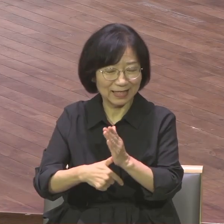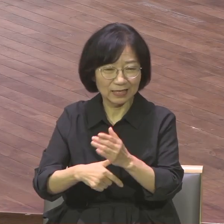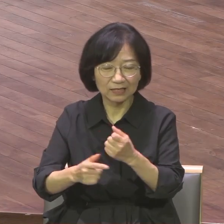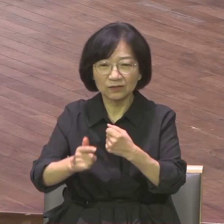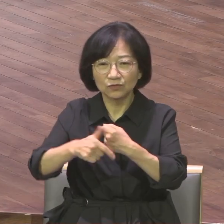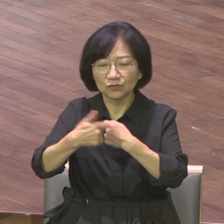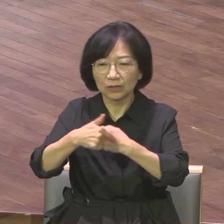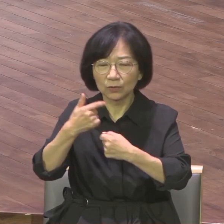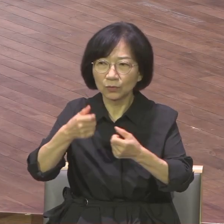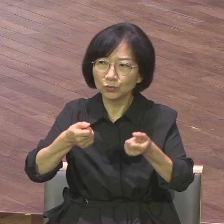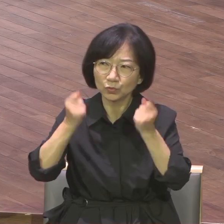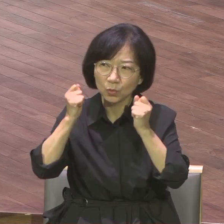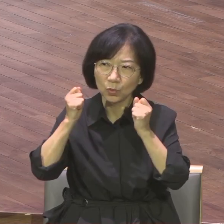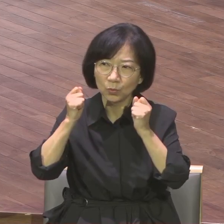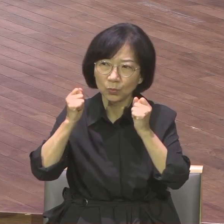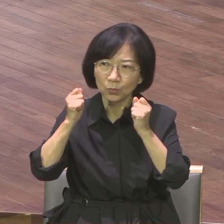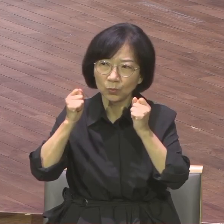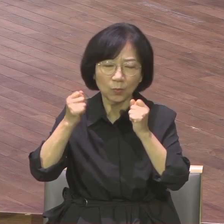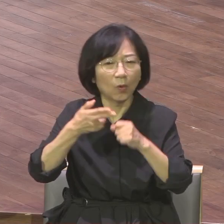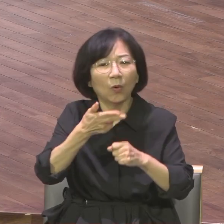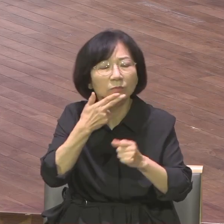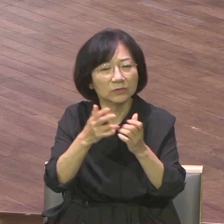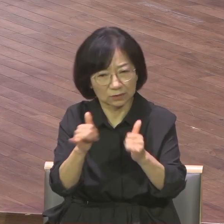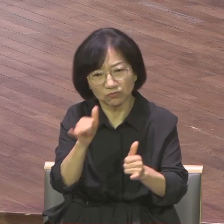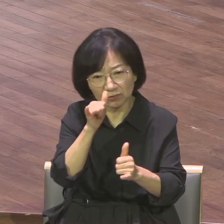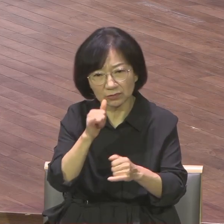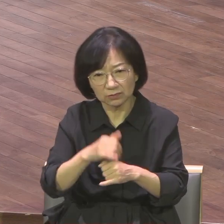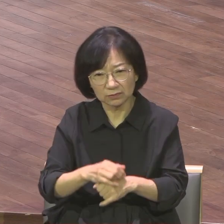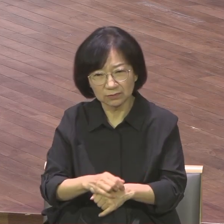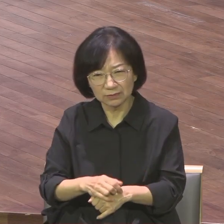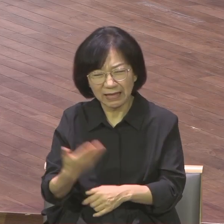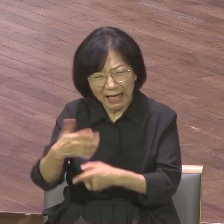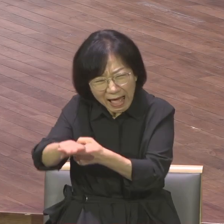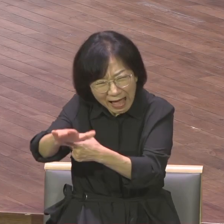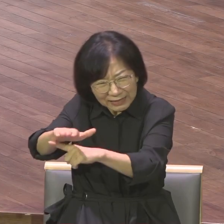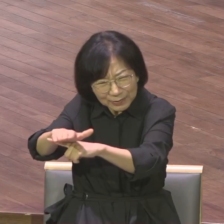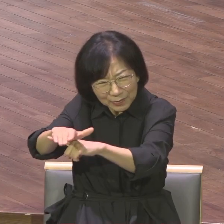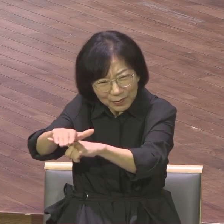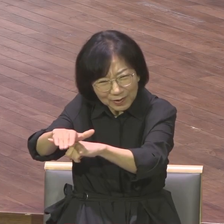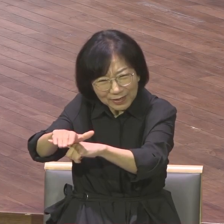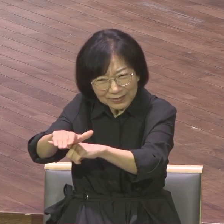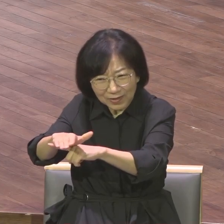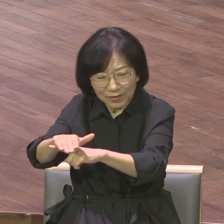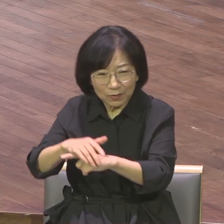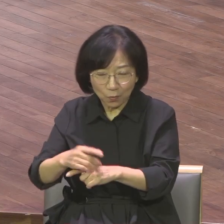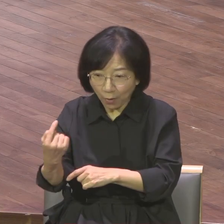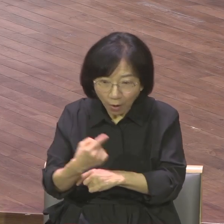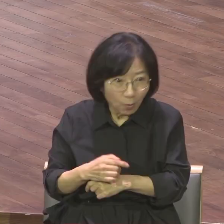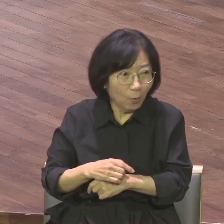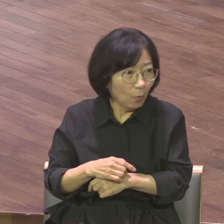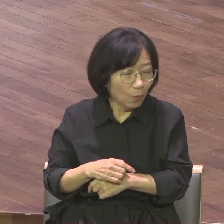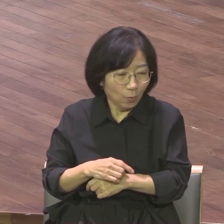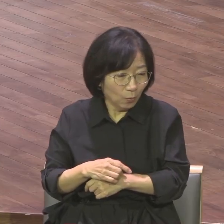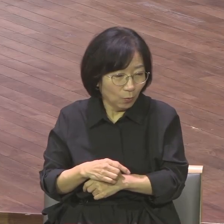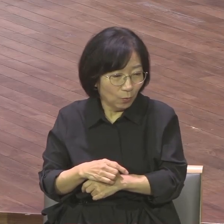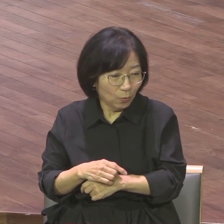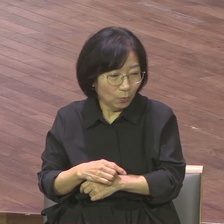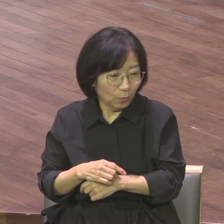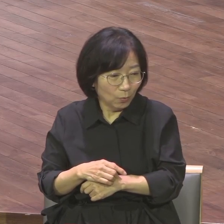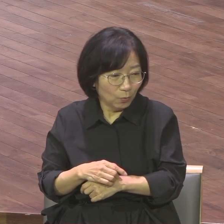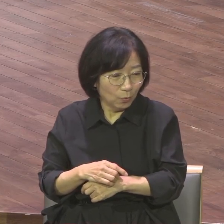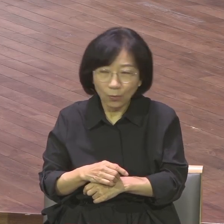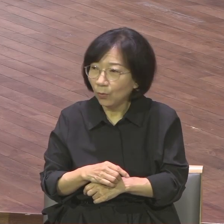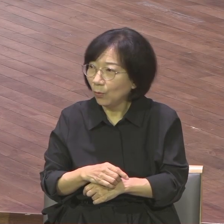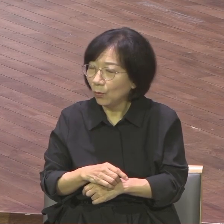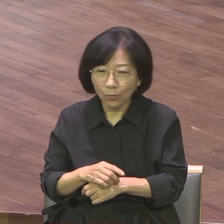가죠, 그런 사람들은. 그런 사람도 없지만은. 그러니까 저 시골에서 사람이라고는 처음 본 거요. 사람이란 마음이 처음